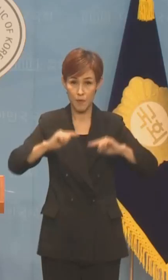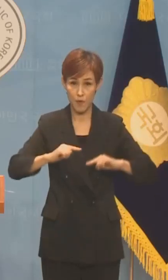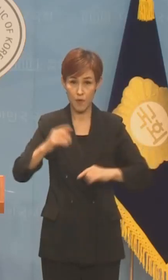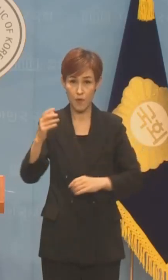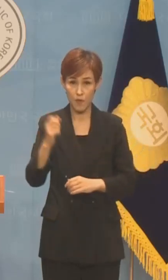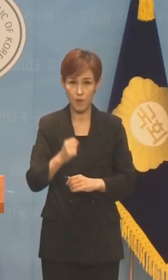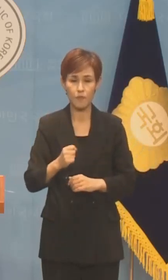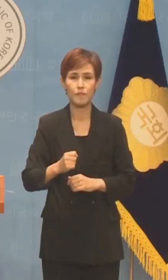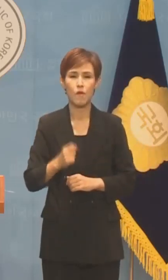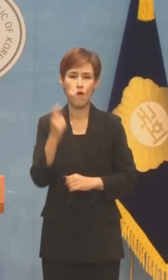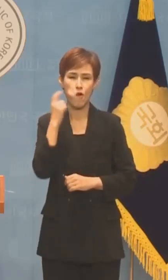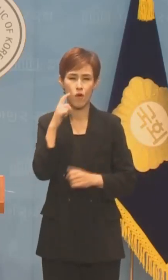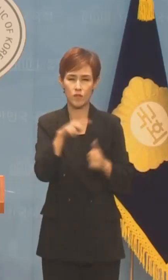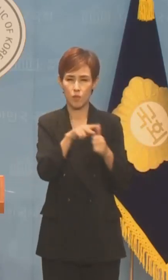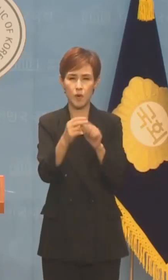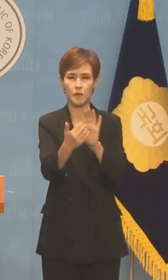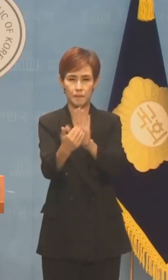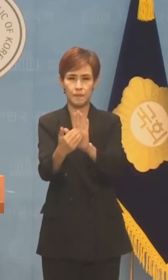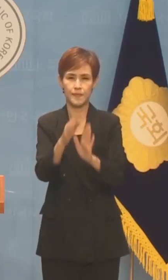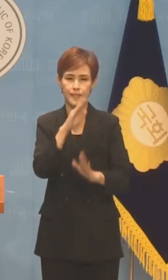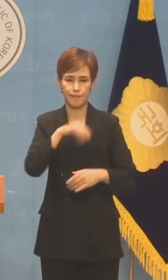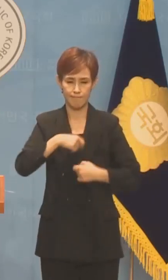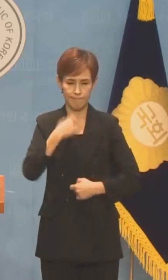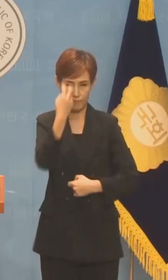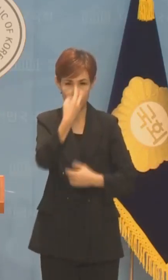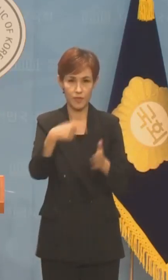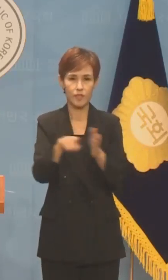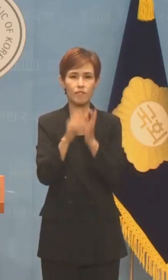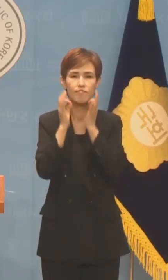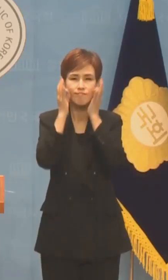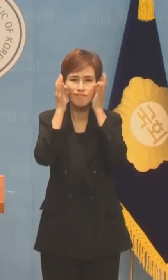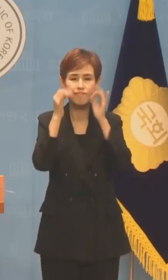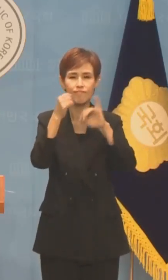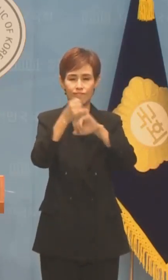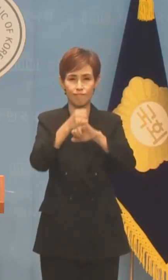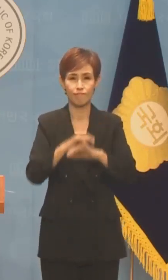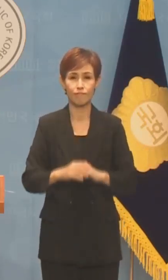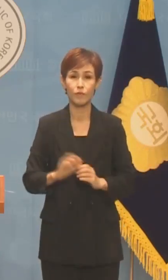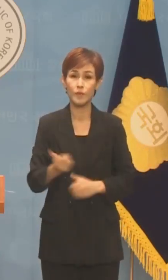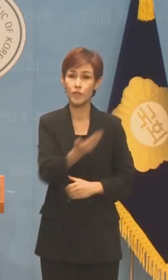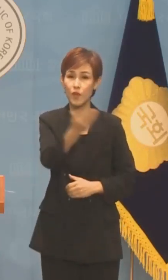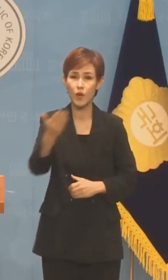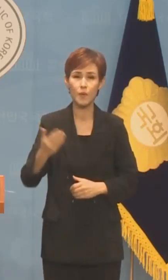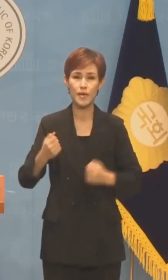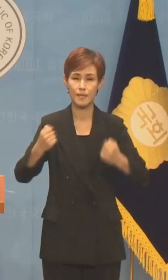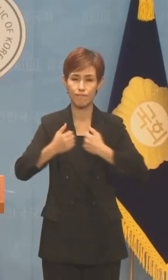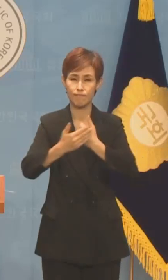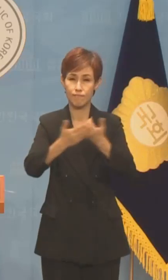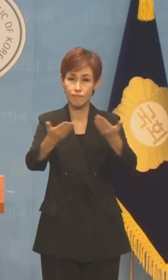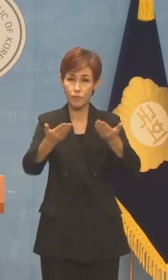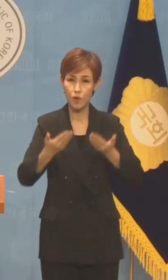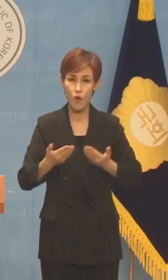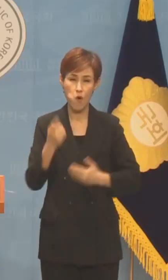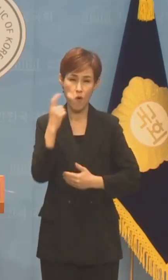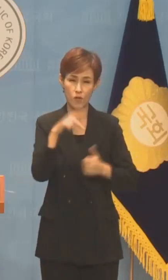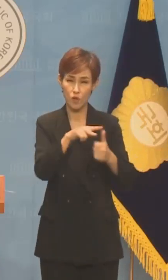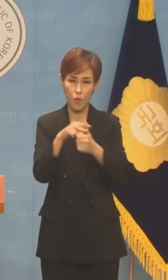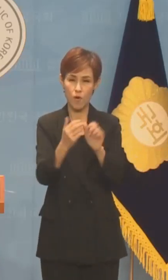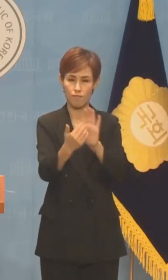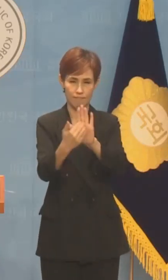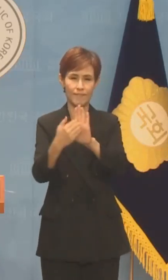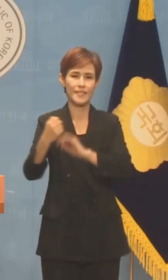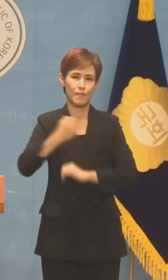허위 정보를 차단하고 진실을 밝히기 위해 최선을 다하겠습니다. 국민 여러분의 성원과 협력은 허위 정보에 맞서는 큰